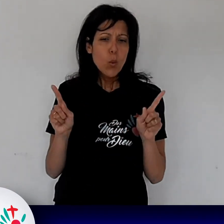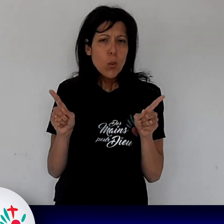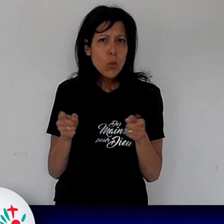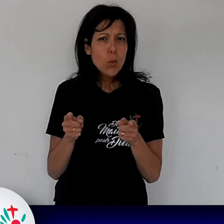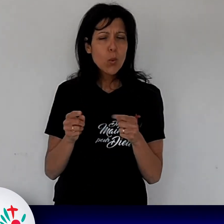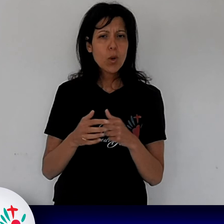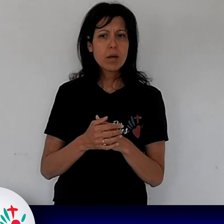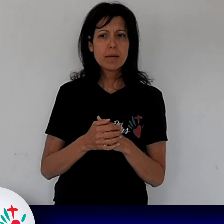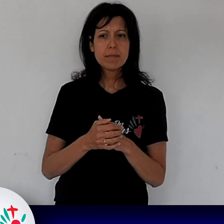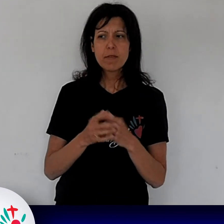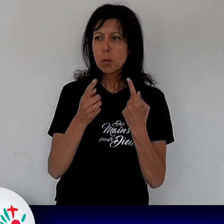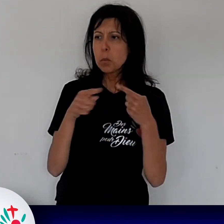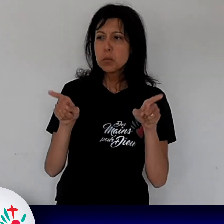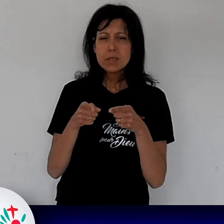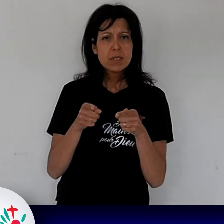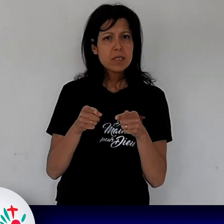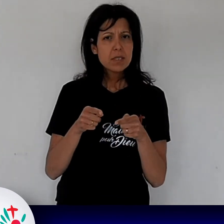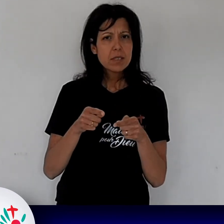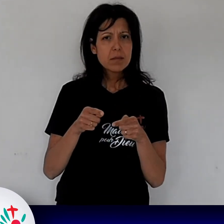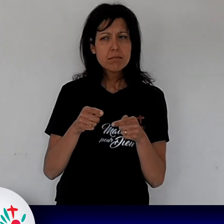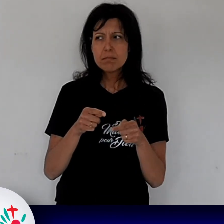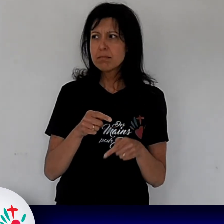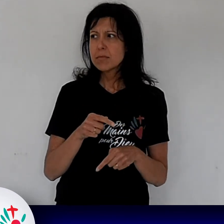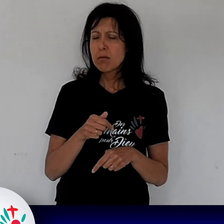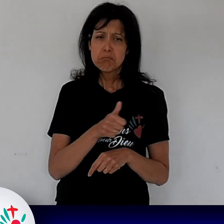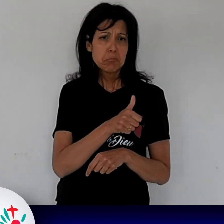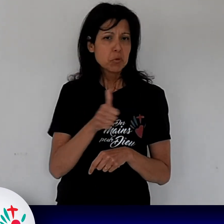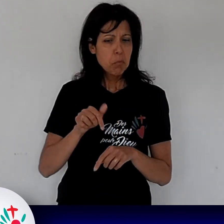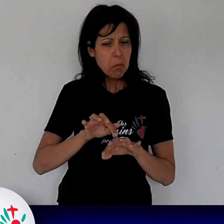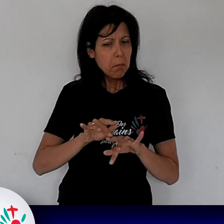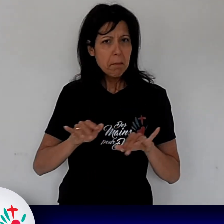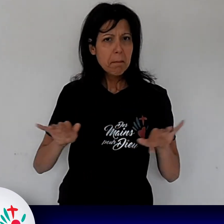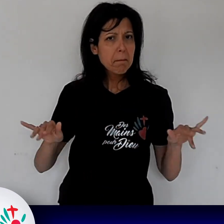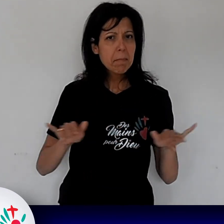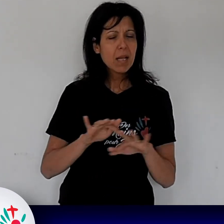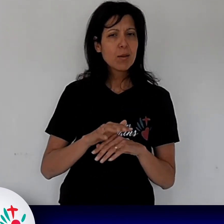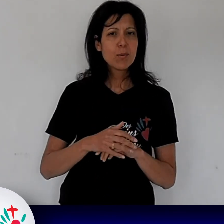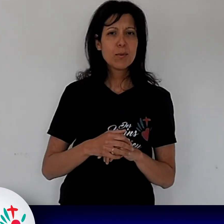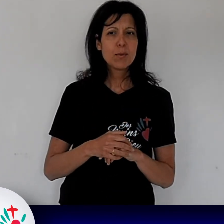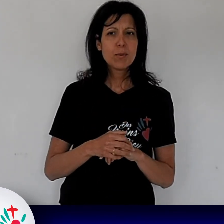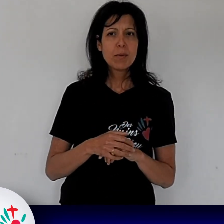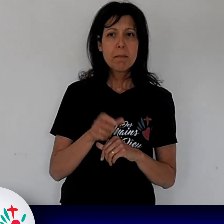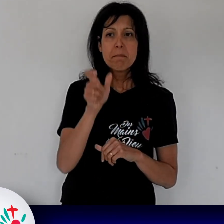Et je voudrais inviter ceux qui sont présents ce matin dans la salle avec moi,